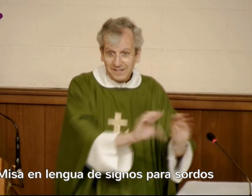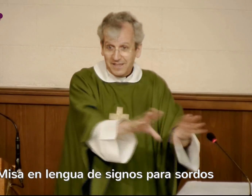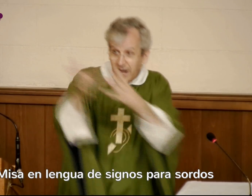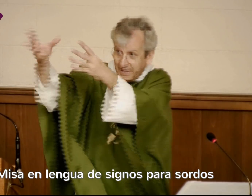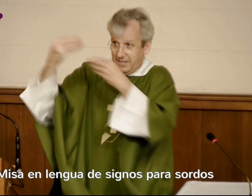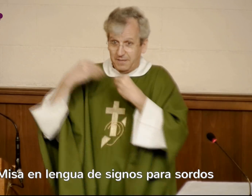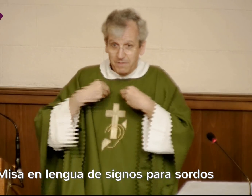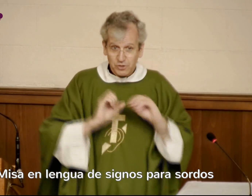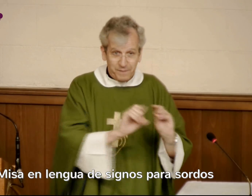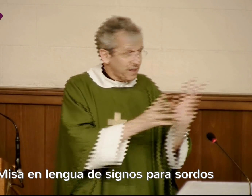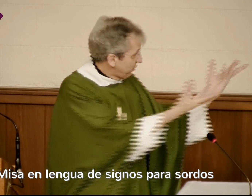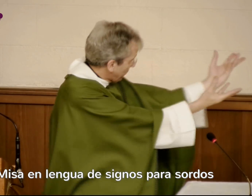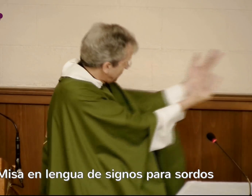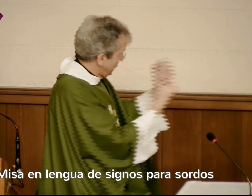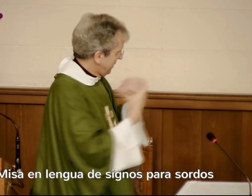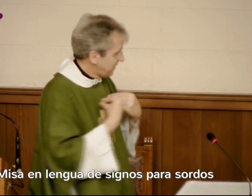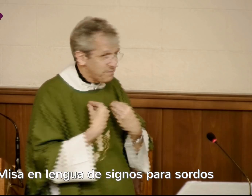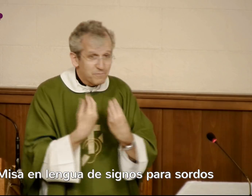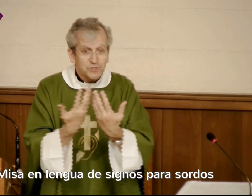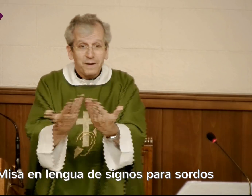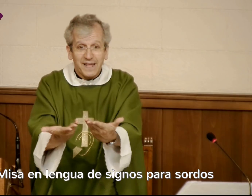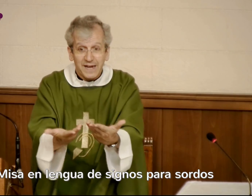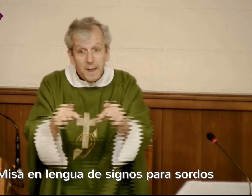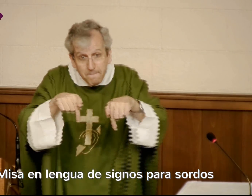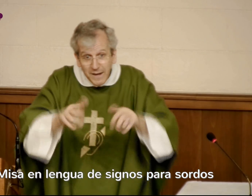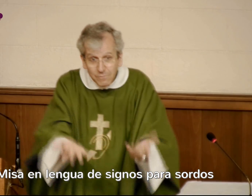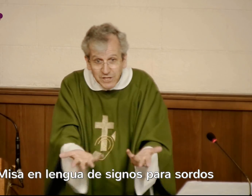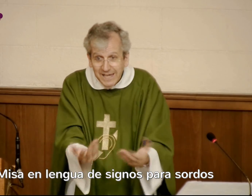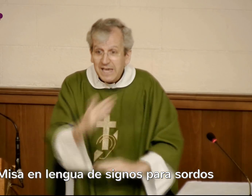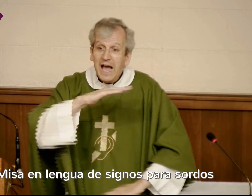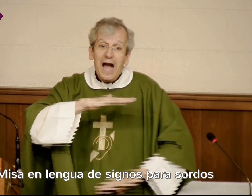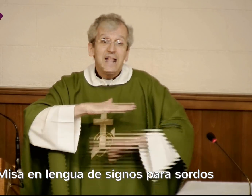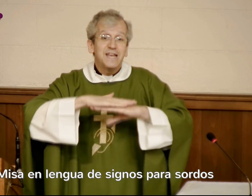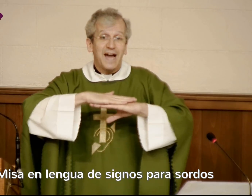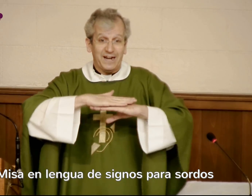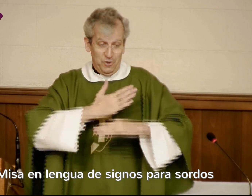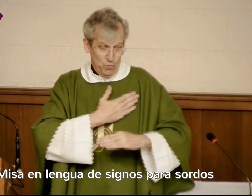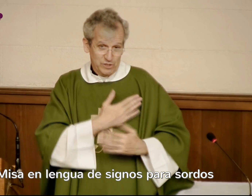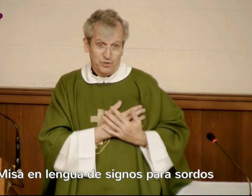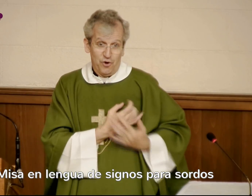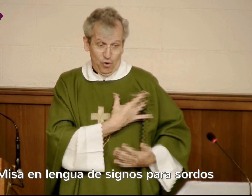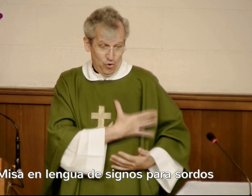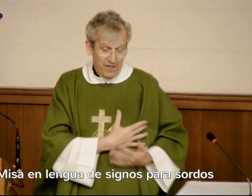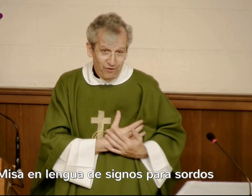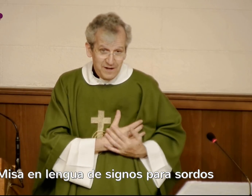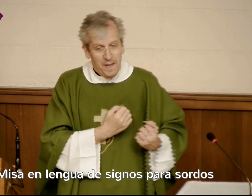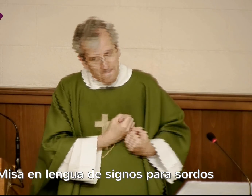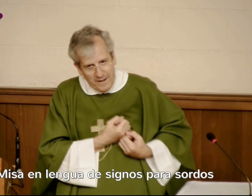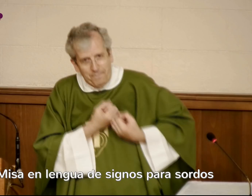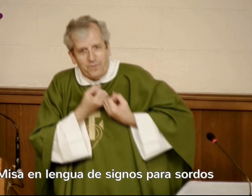Es decir, recibimos para dar, o mejor dicho, recibimos para dar. Venimos aquí a llenar nuestro corazón para